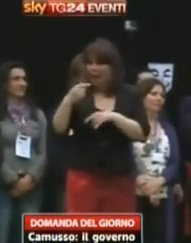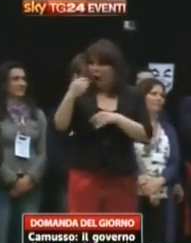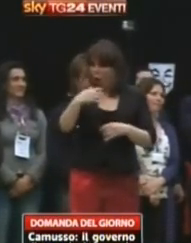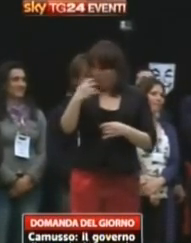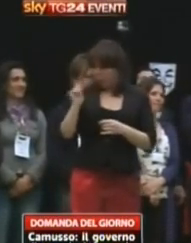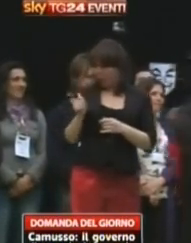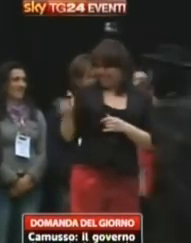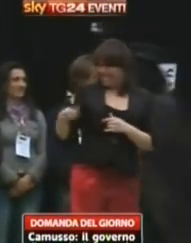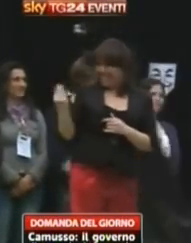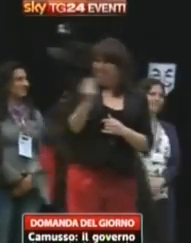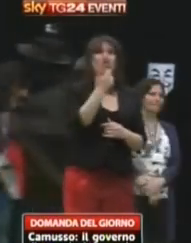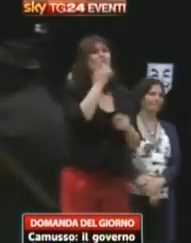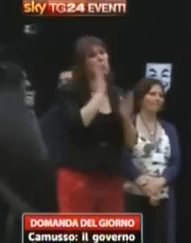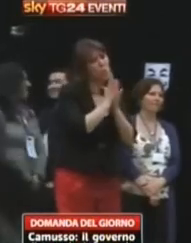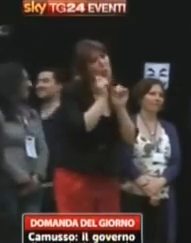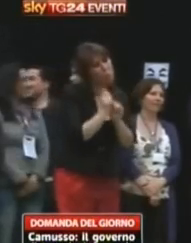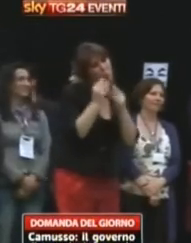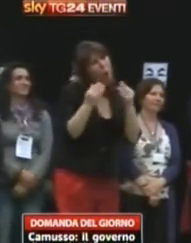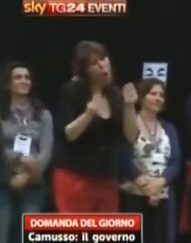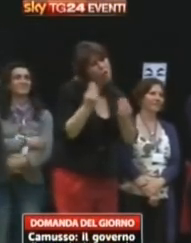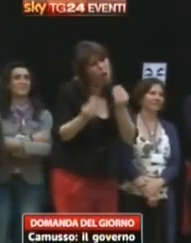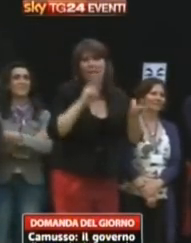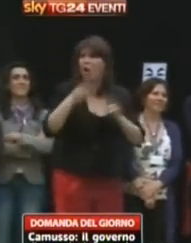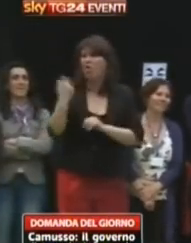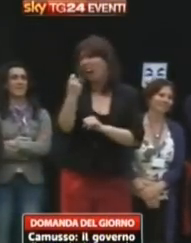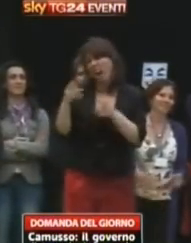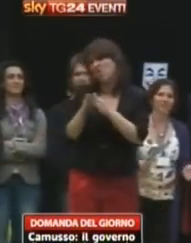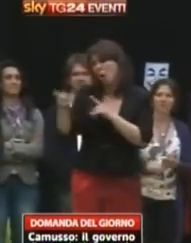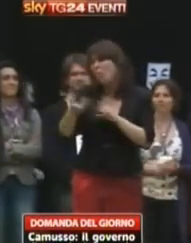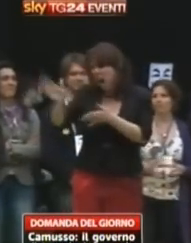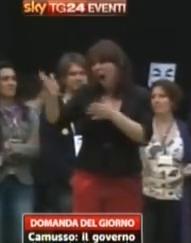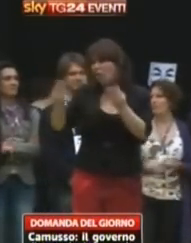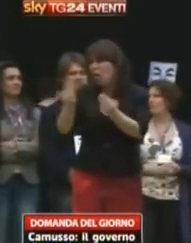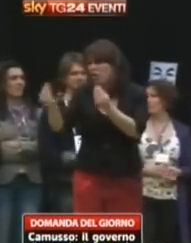possiamo giocare o no? Beh, gioca, numero un bogazzo, gioca. Ecco cos'è oggi.